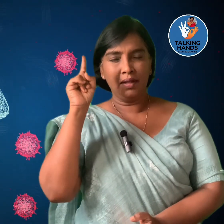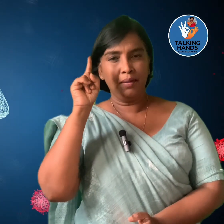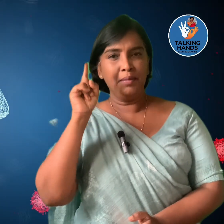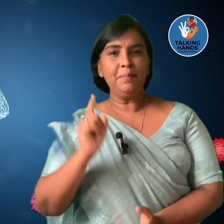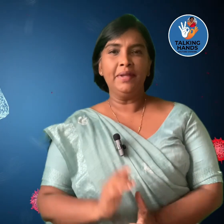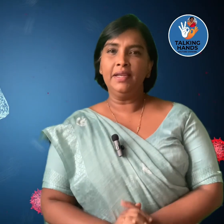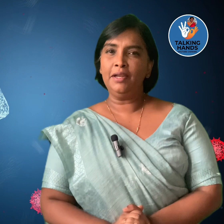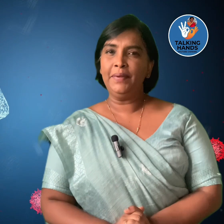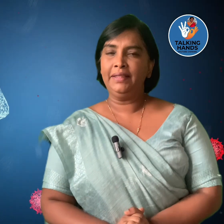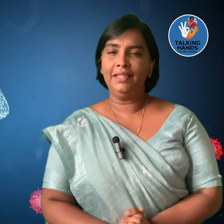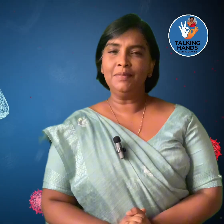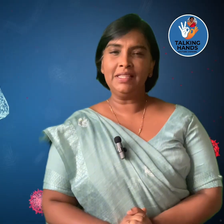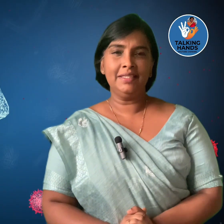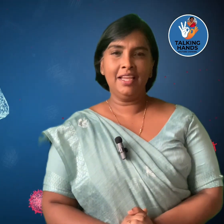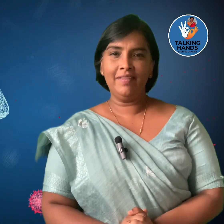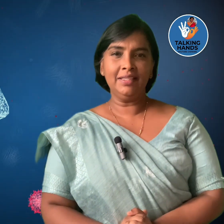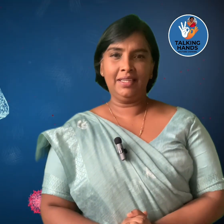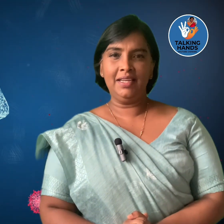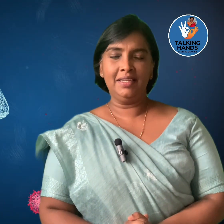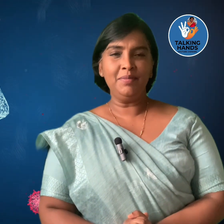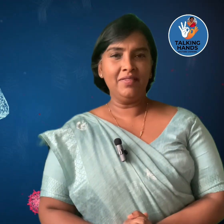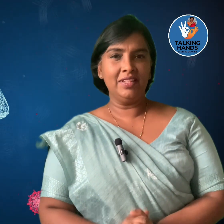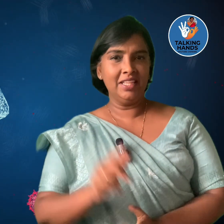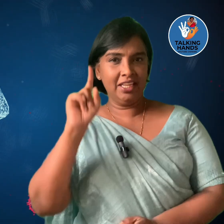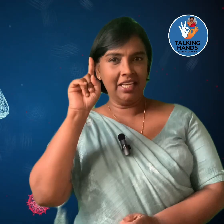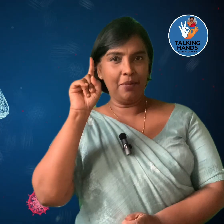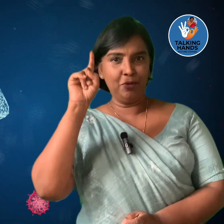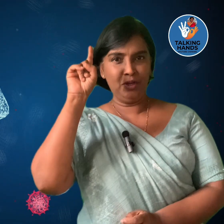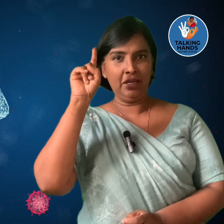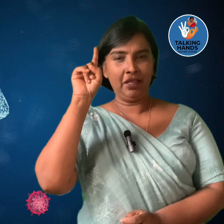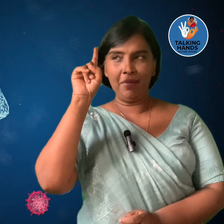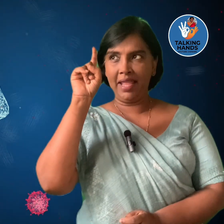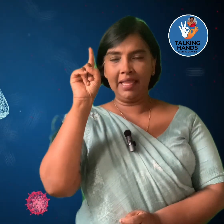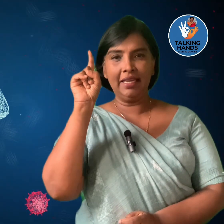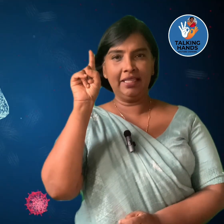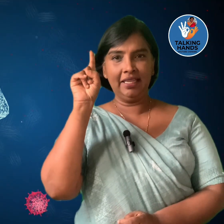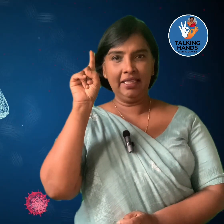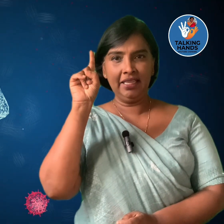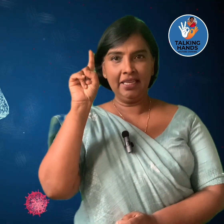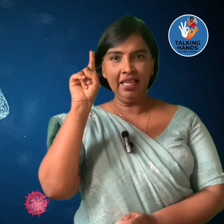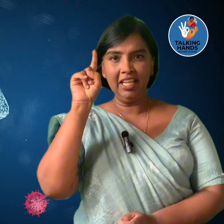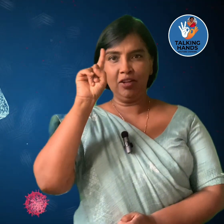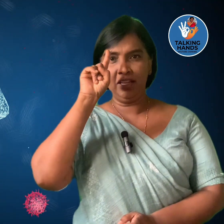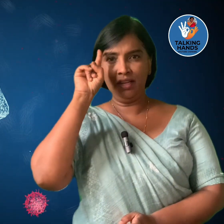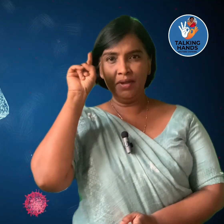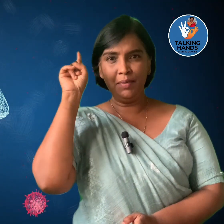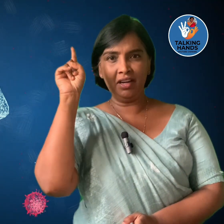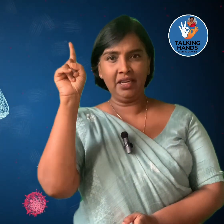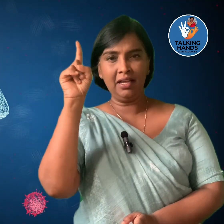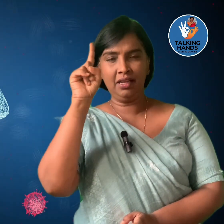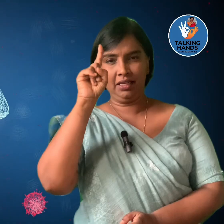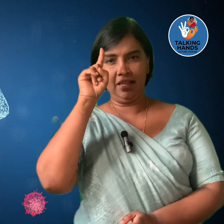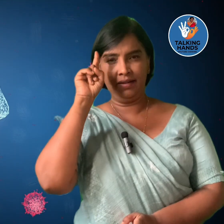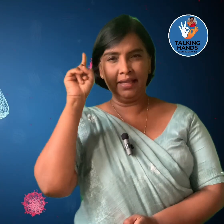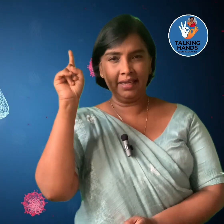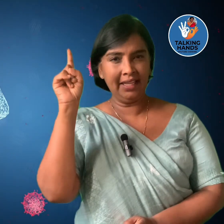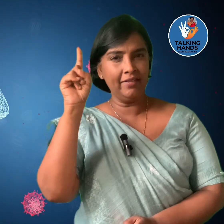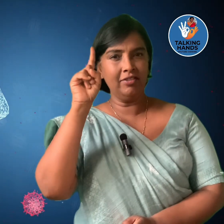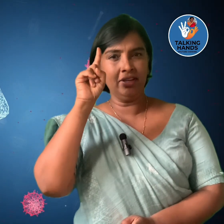මේ පෙන්නන පැත්තටම සංඥාවල් කරන්න මේ විදිහ. ඒ කියන්නේ අපි උඩ තමයි ඇඟිල්ල තියලා තියෙන්නේ. ඒක මෙහෙම රටයක් කරකා. කරකැවෙනවා කියන